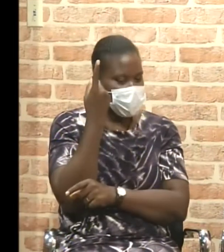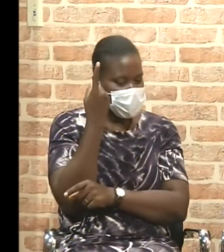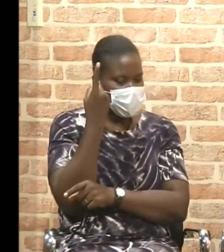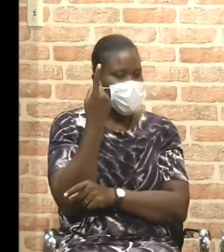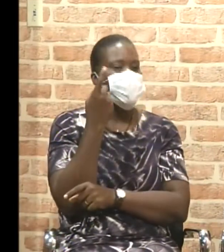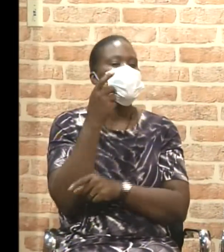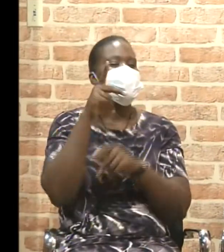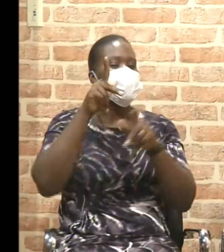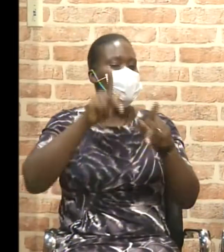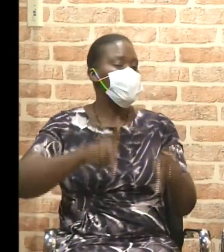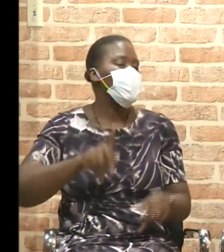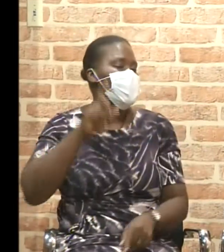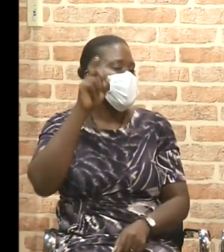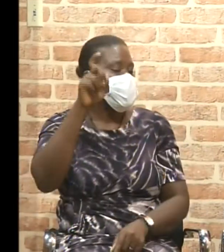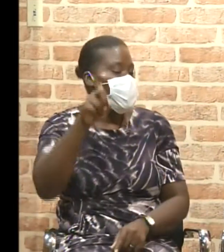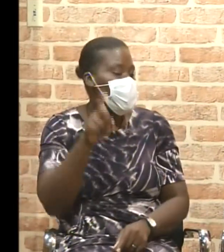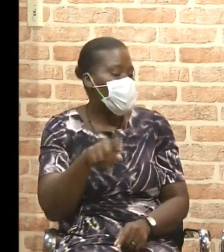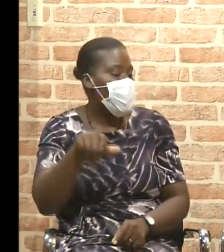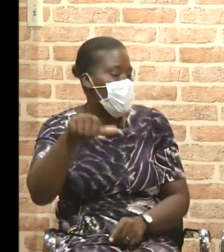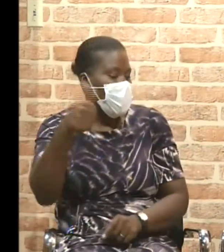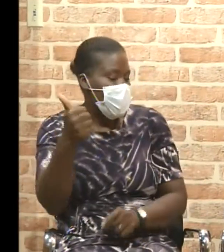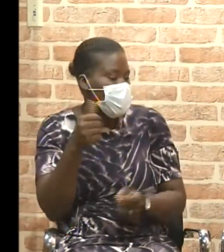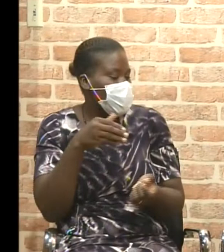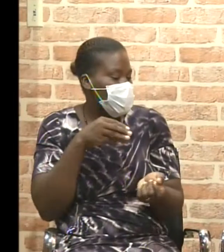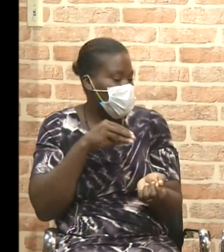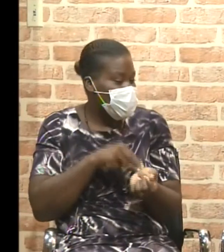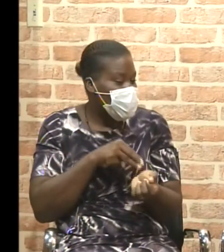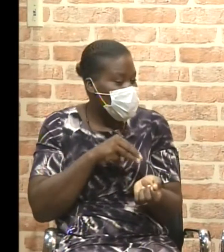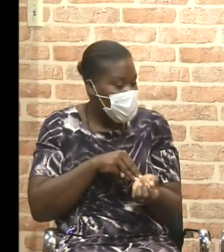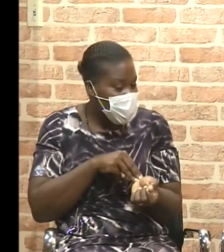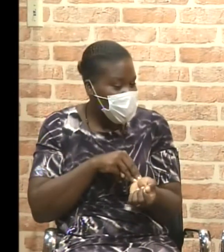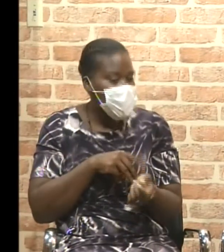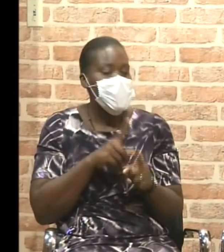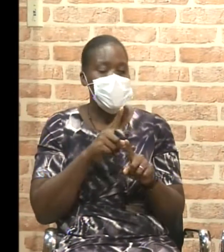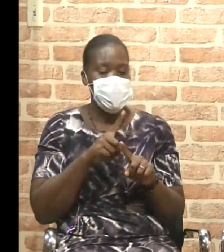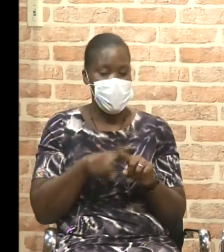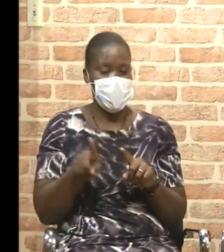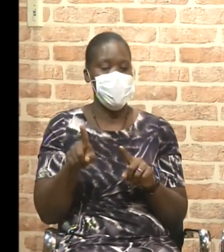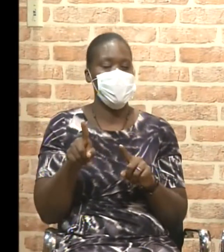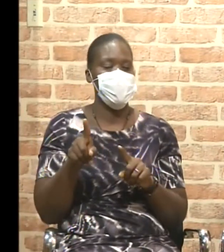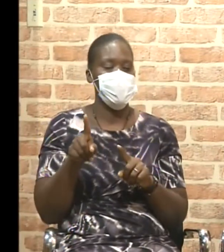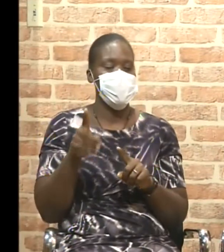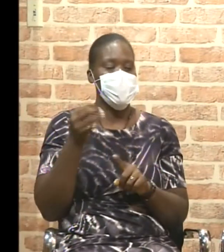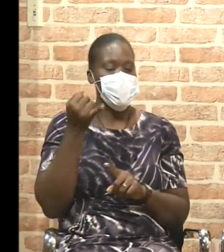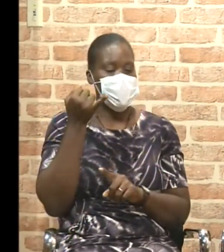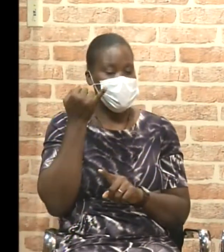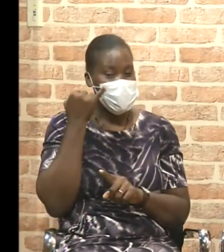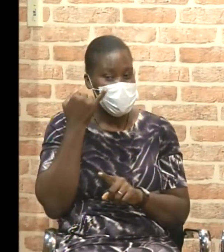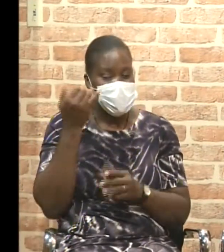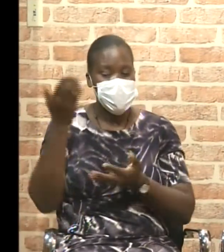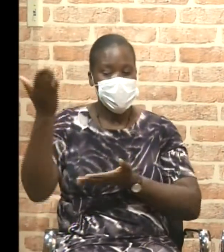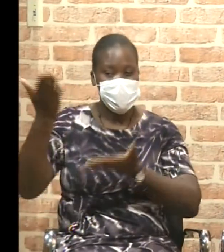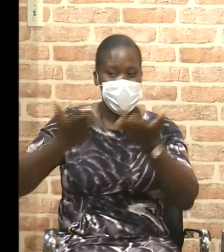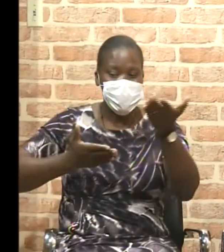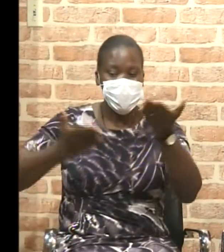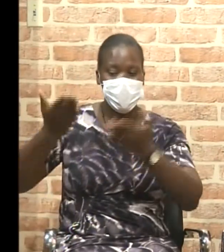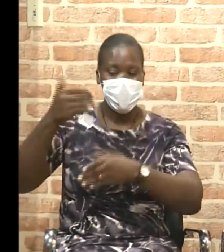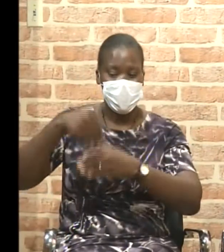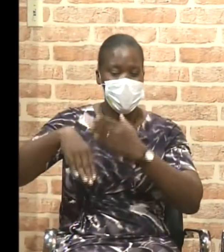d'un médecin privé qui partage justement entrer dans le lit ça. Mais par contre, moi-même, puisque le service est correct, donc c'est là dans la nourriture,